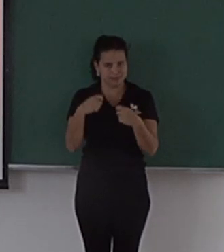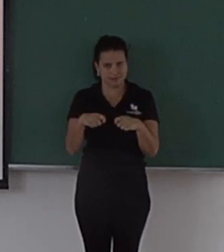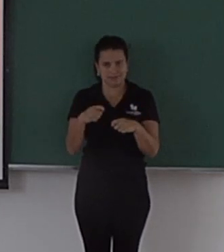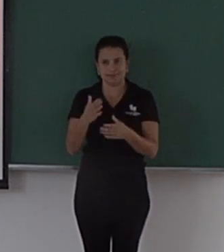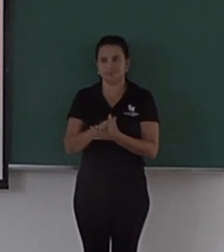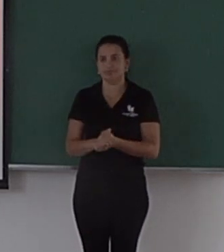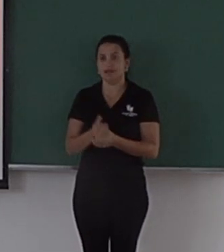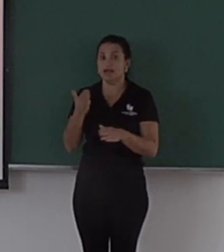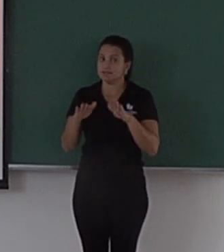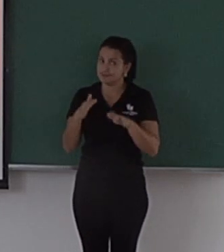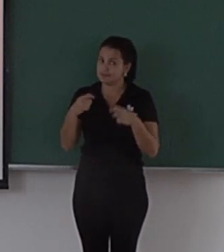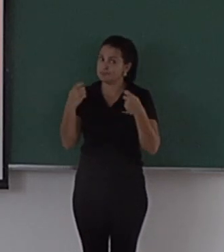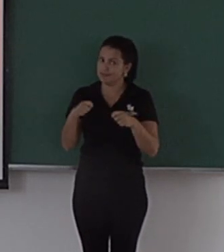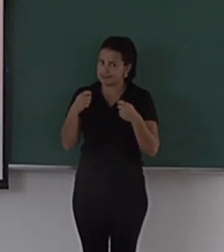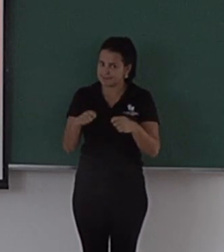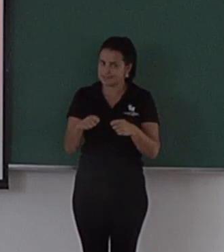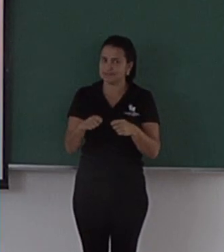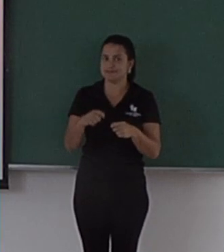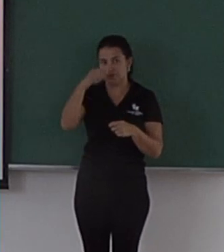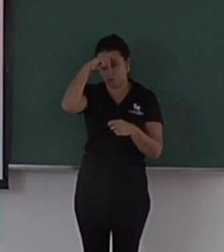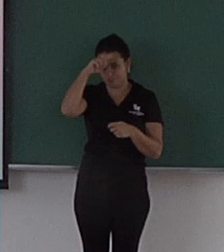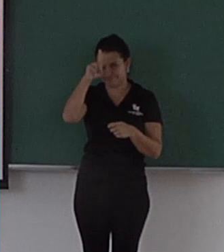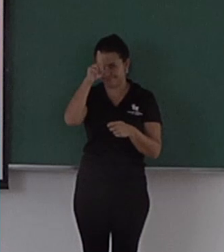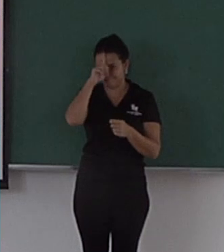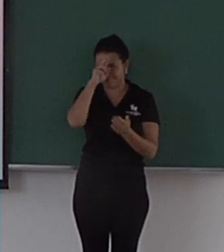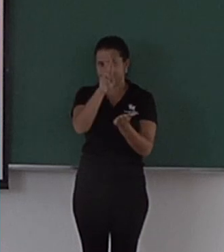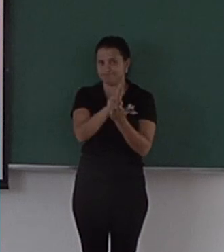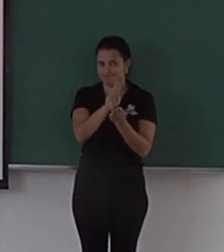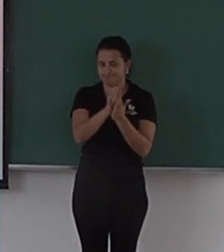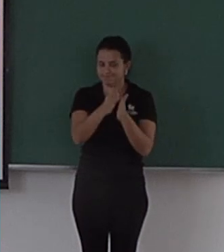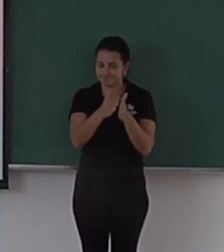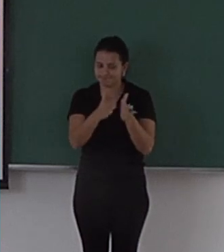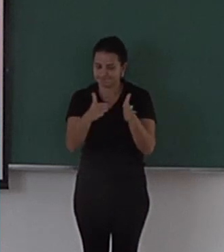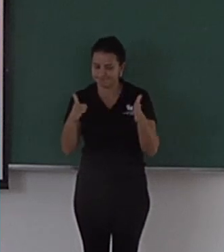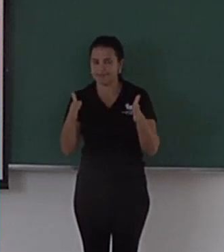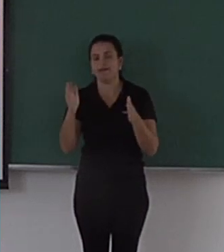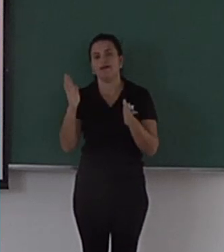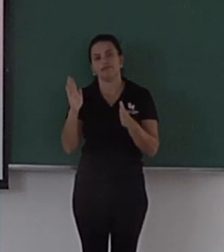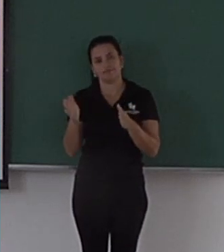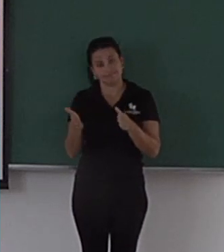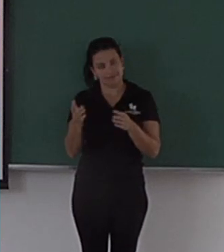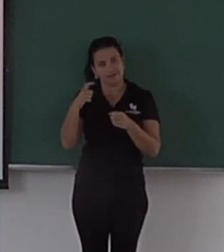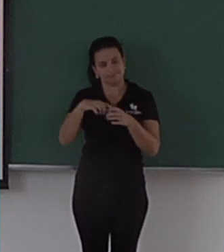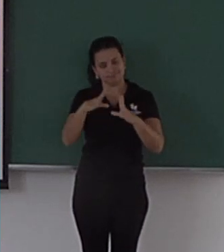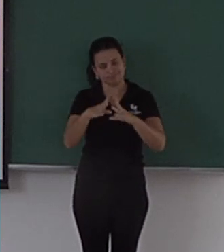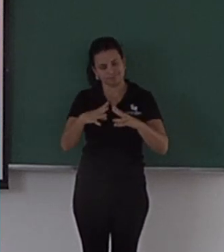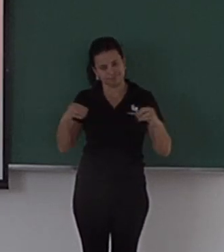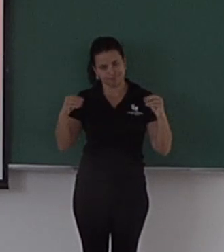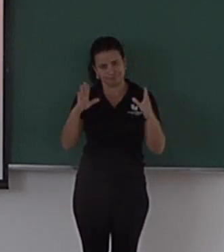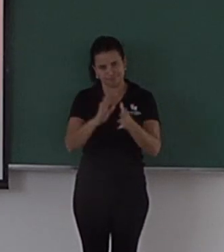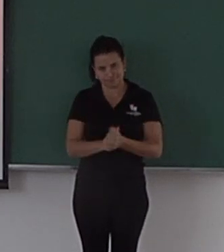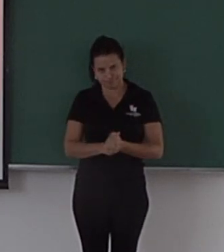vezes, ficar um bom tempo com esse paciente hospitalizado até que ele possa ser restabelecido e voltado aí para a sua atividade